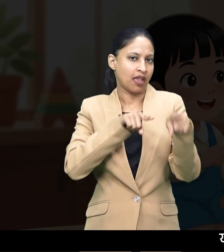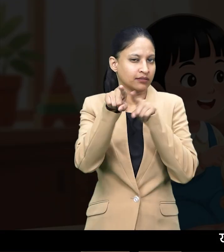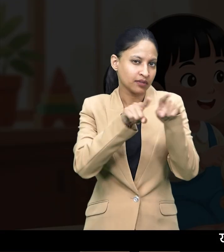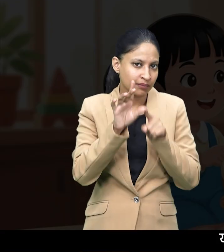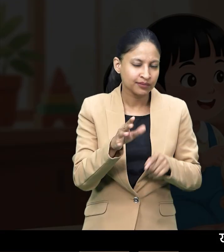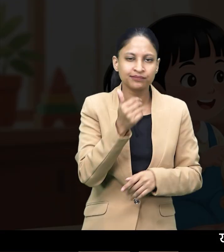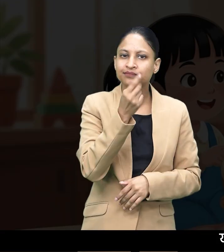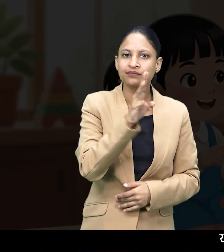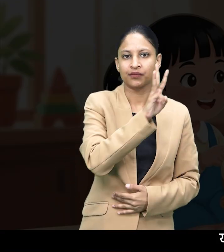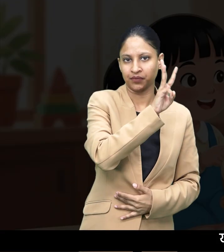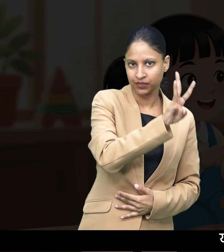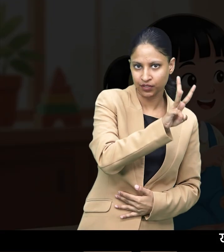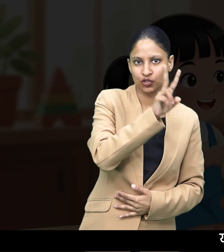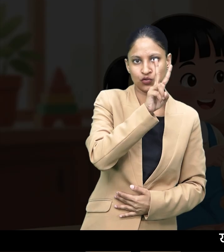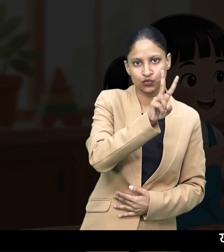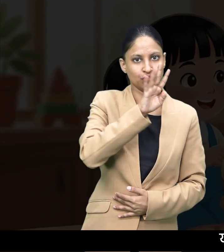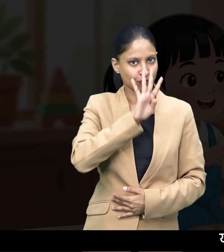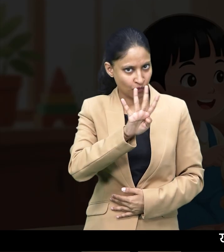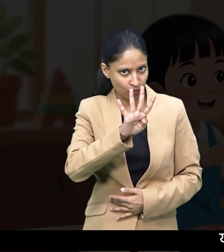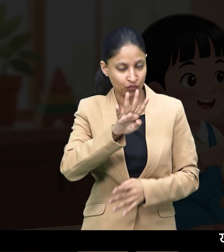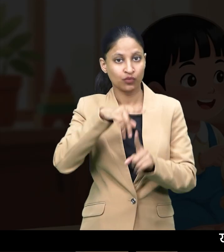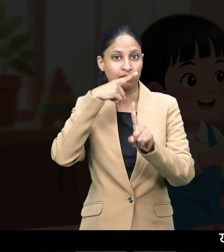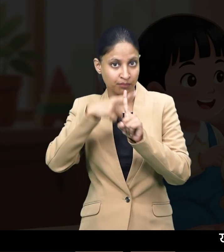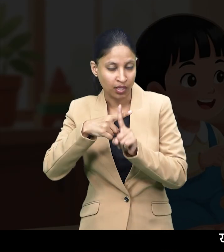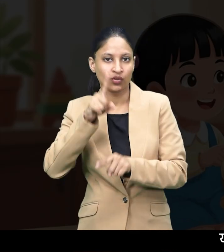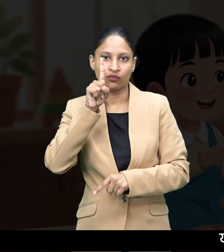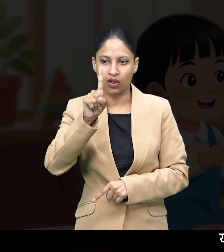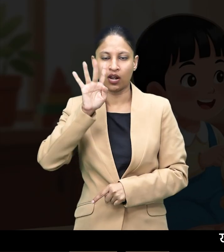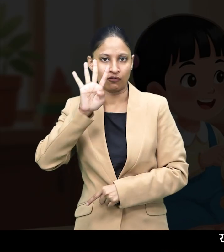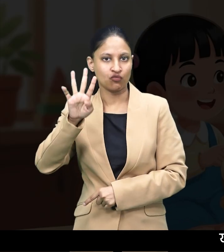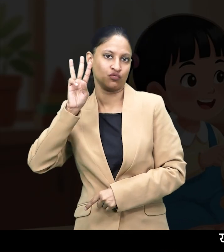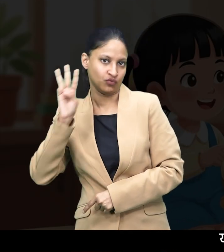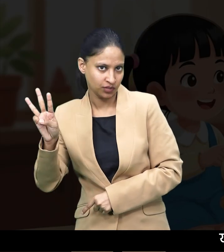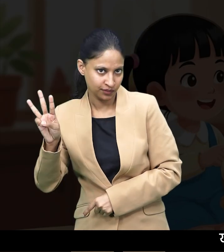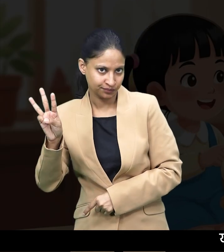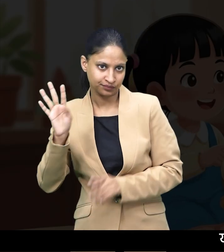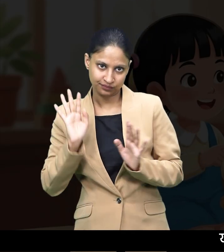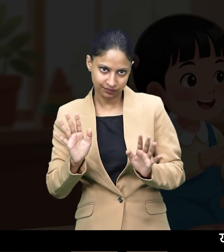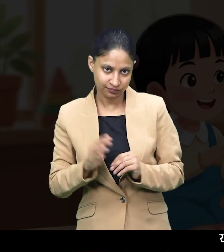ये उदाहरण ले। 324 जोड़ 143।